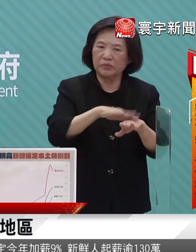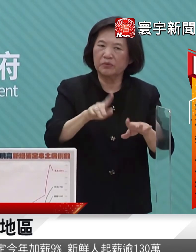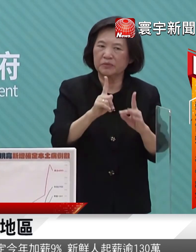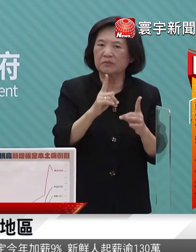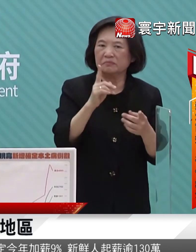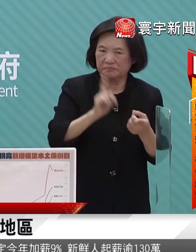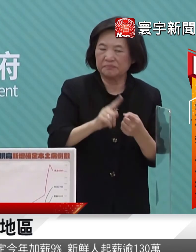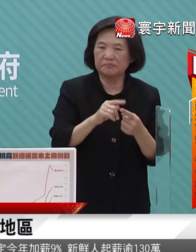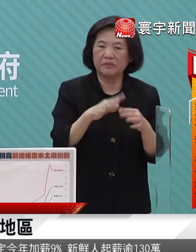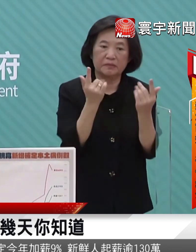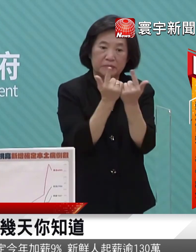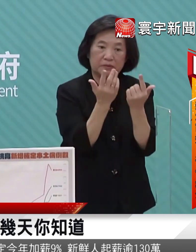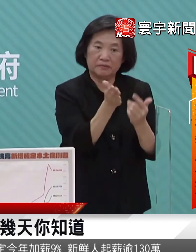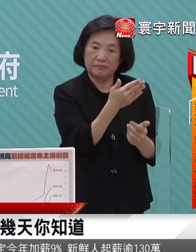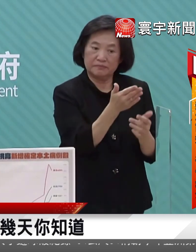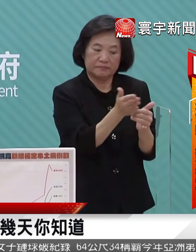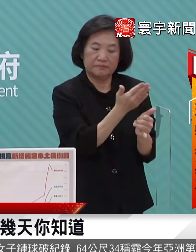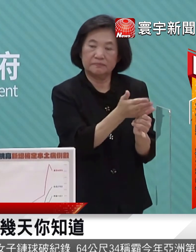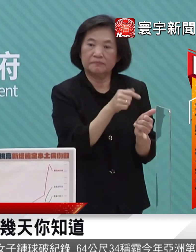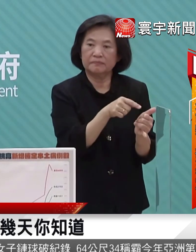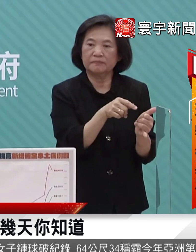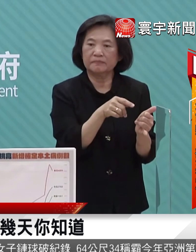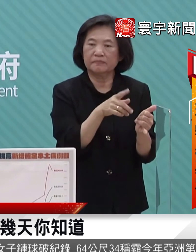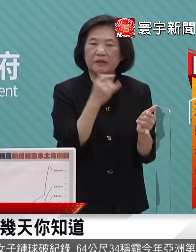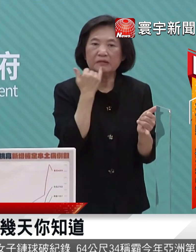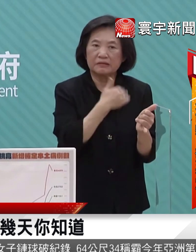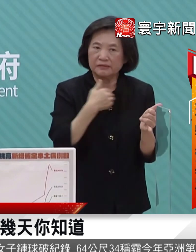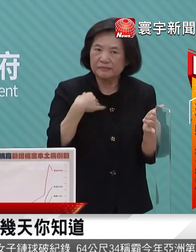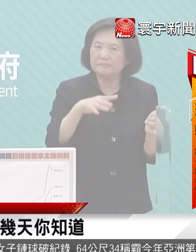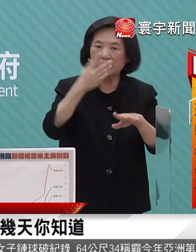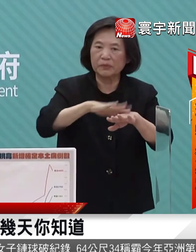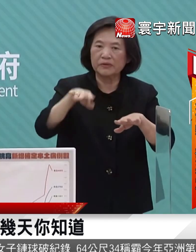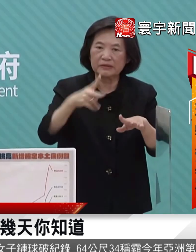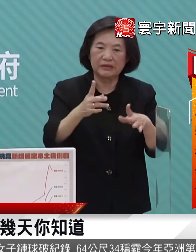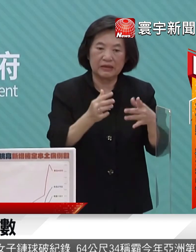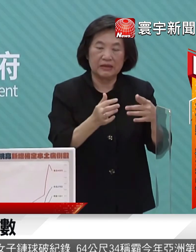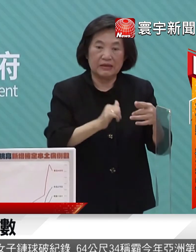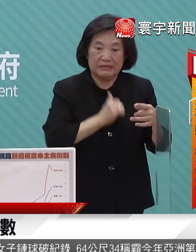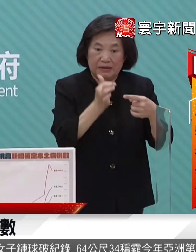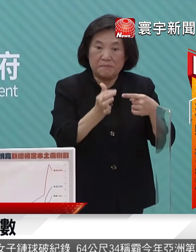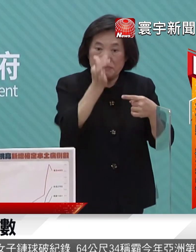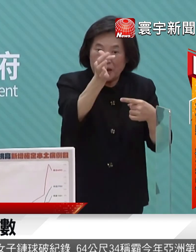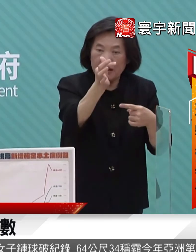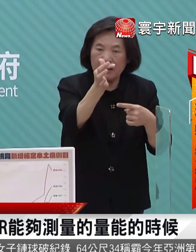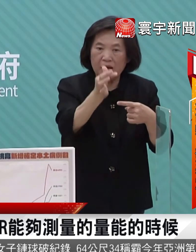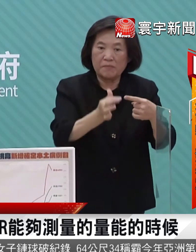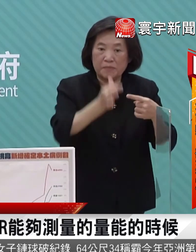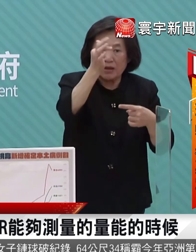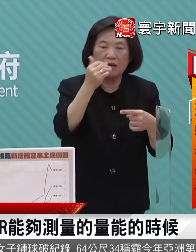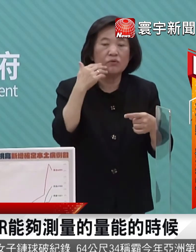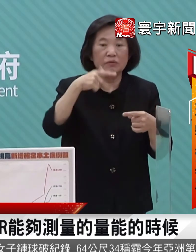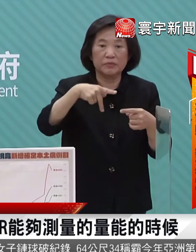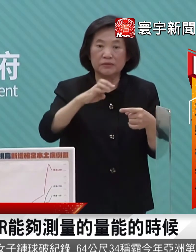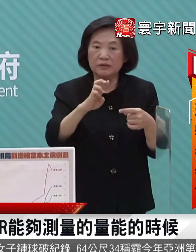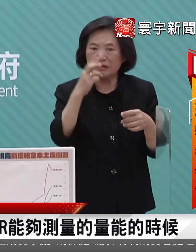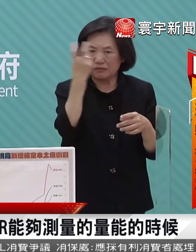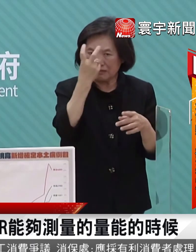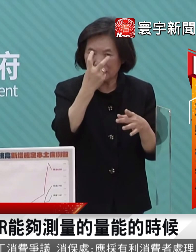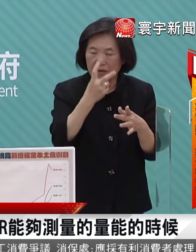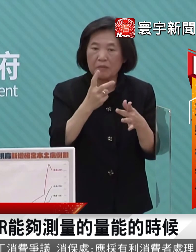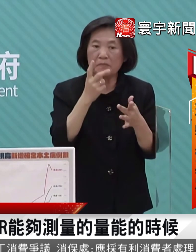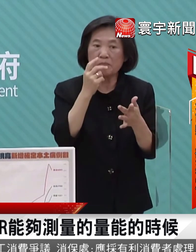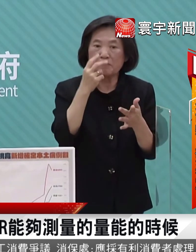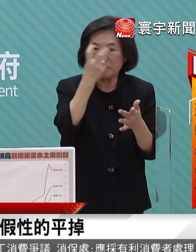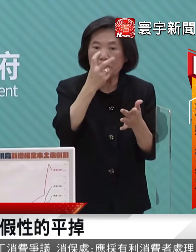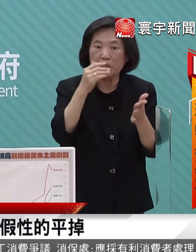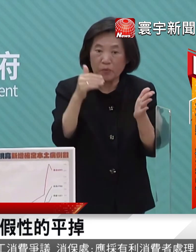们在北部地区有可能再过几天，你知道真正确诊人数超过 PCR 能够测量的范那个量